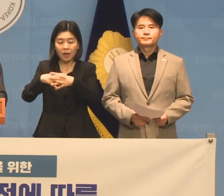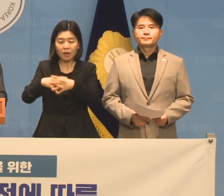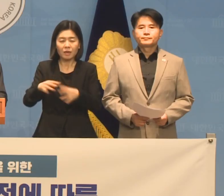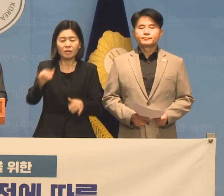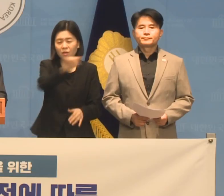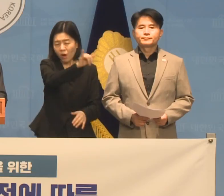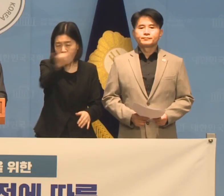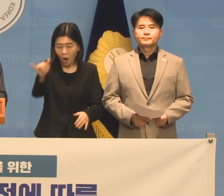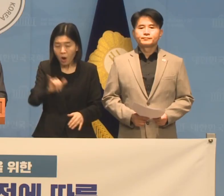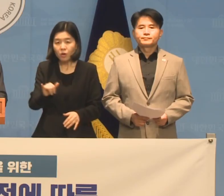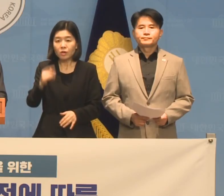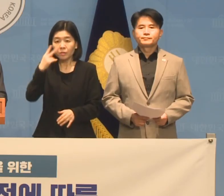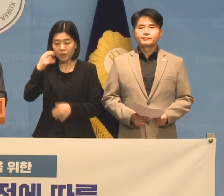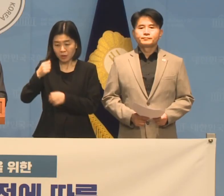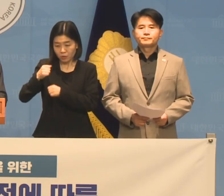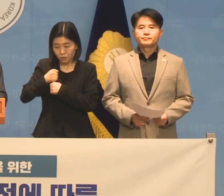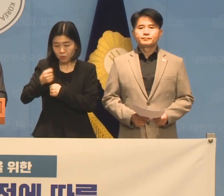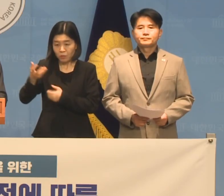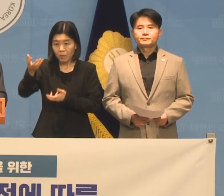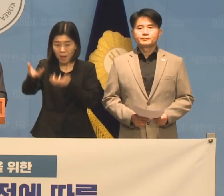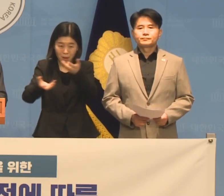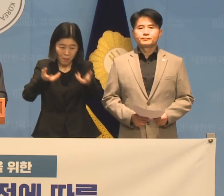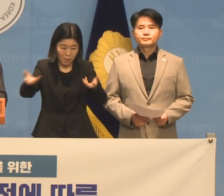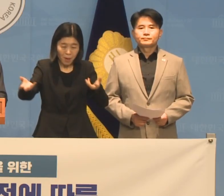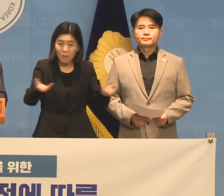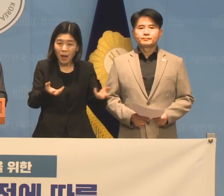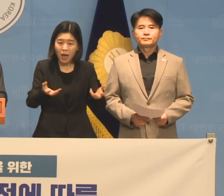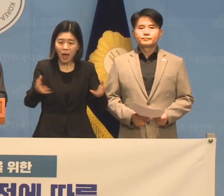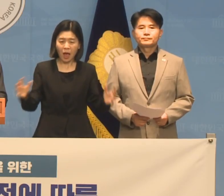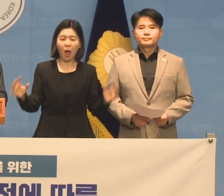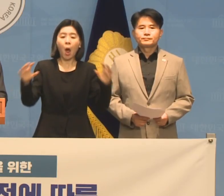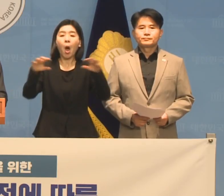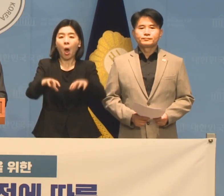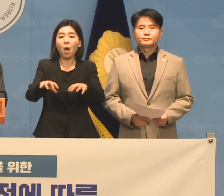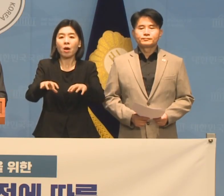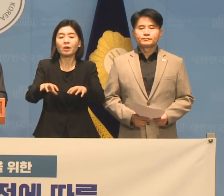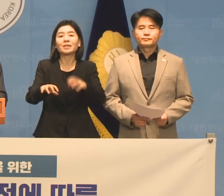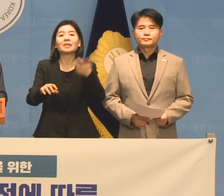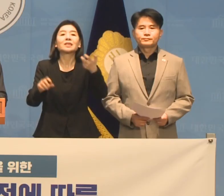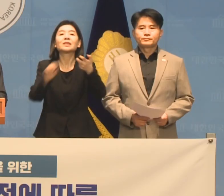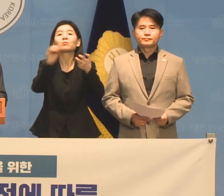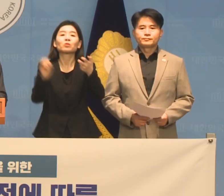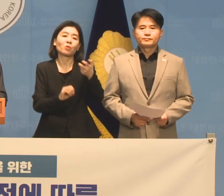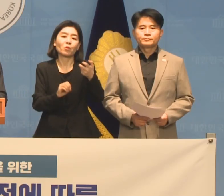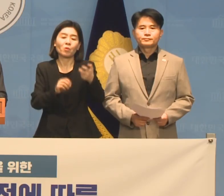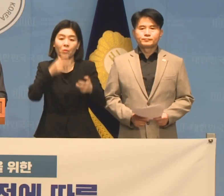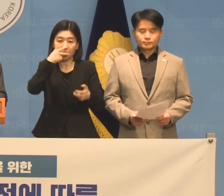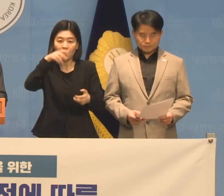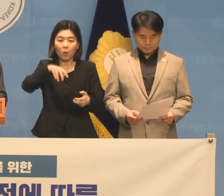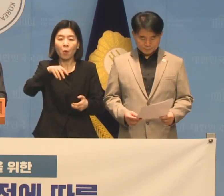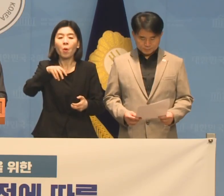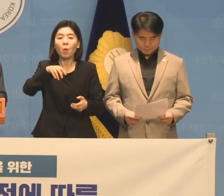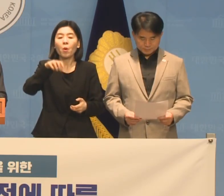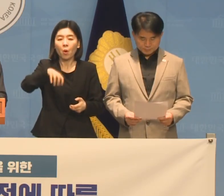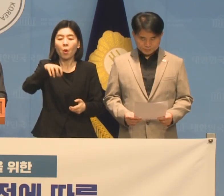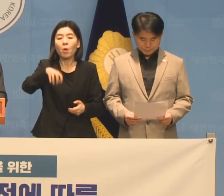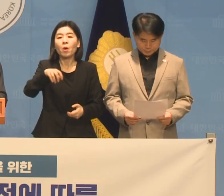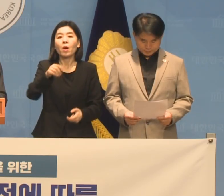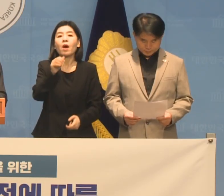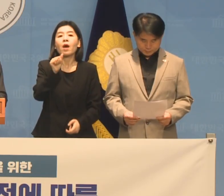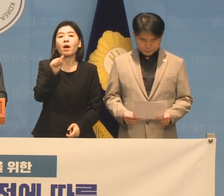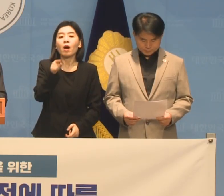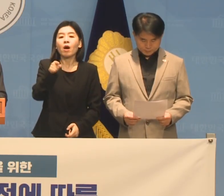있던 주한미군의 약 70%를 평택시에 위치한 캠프 험프리스 기지로 이전하는 사업을